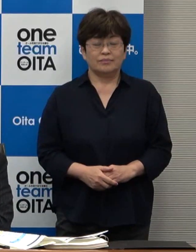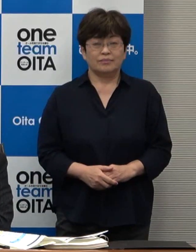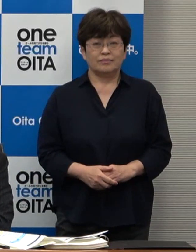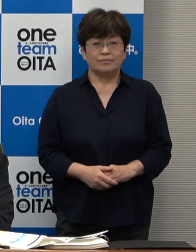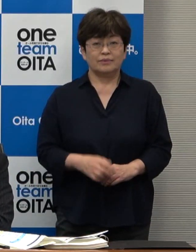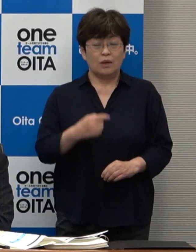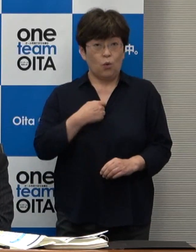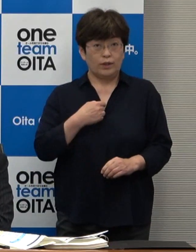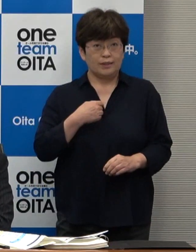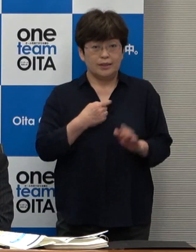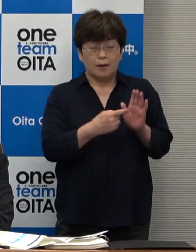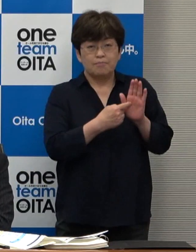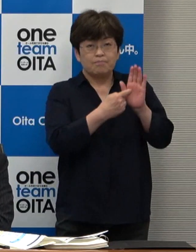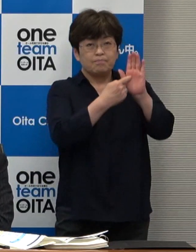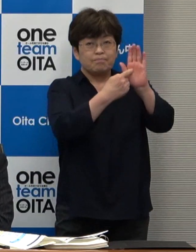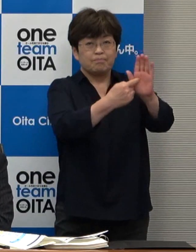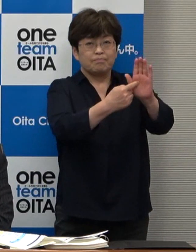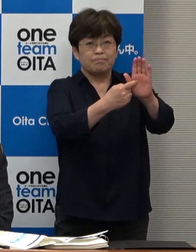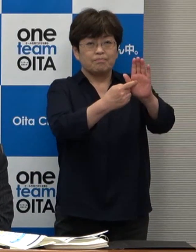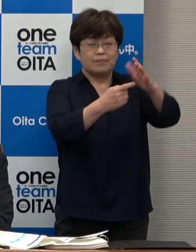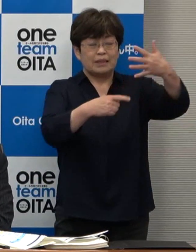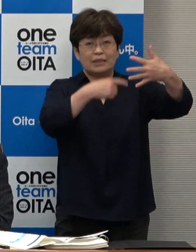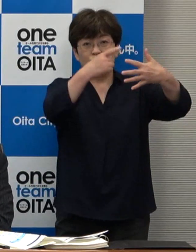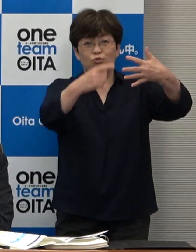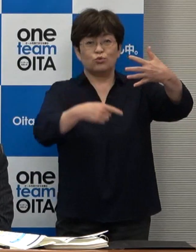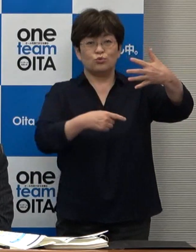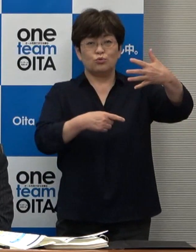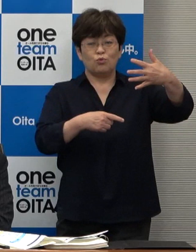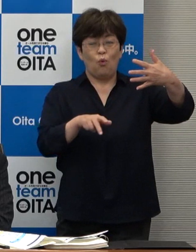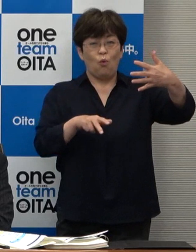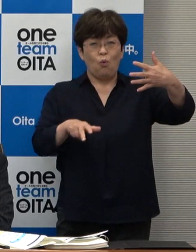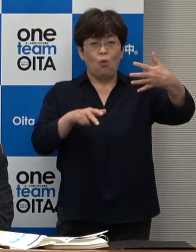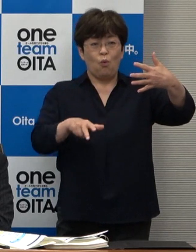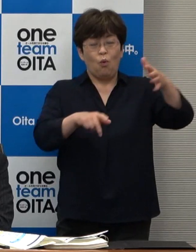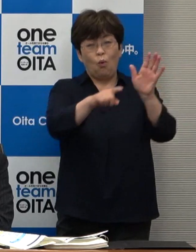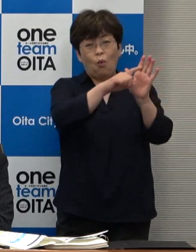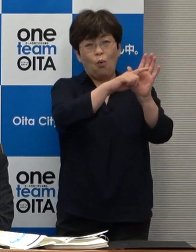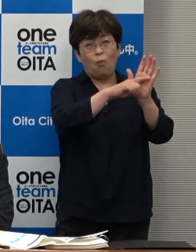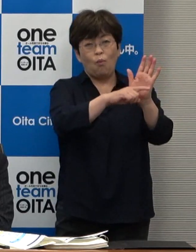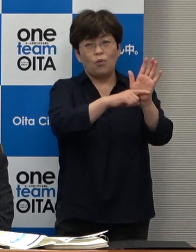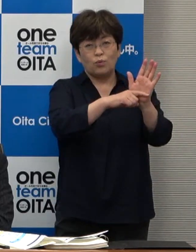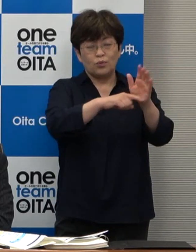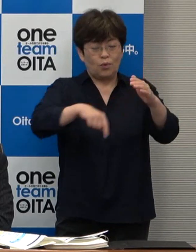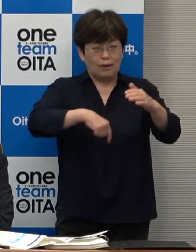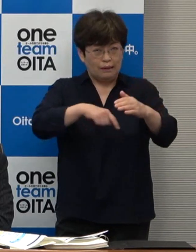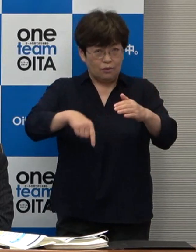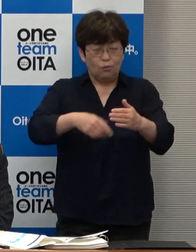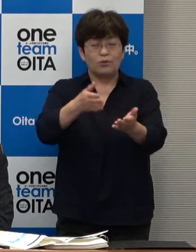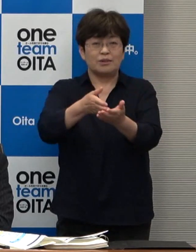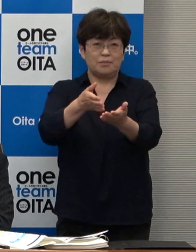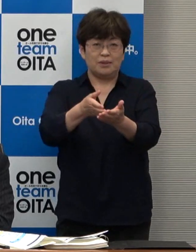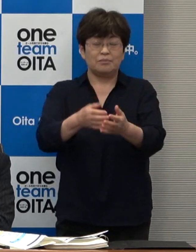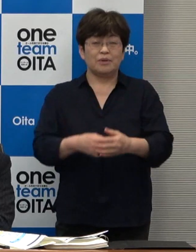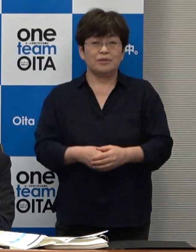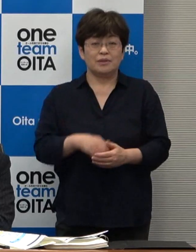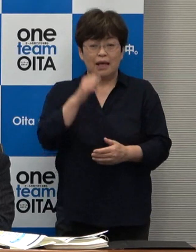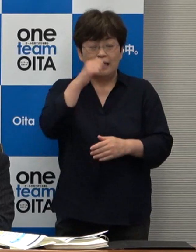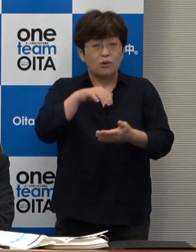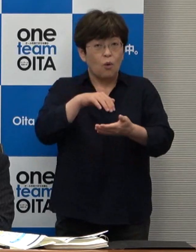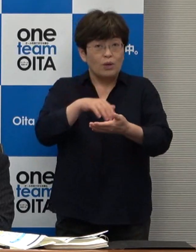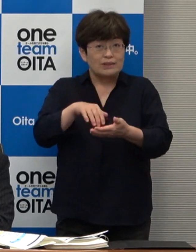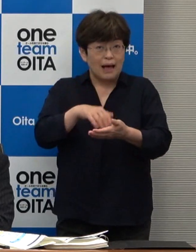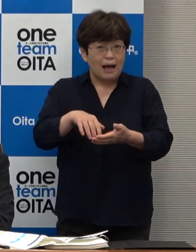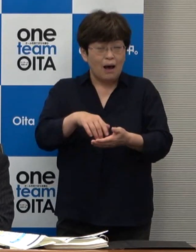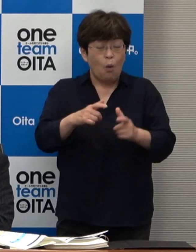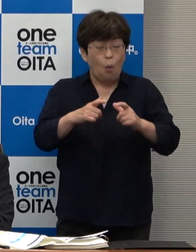私が掲げました5つの政策項目の観点からその取り組みを説明いたします。予算額の大